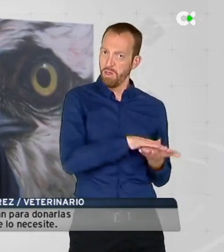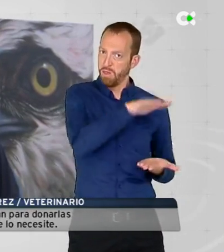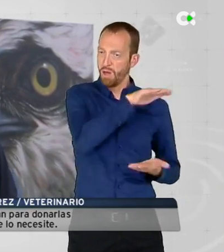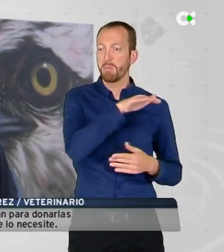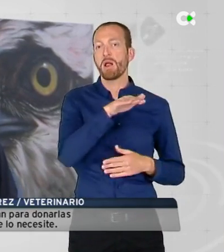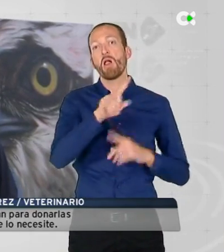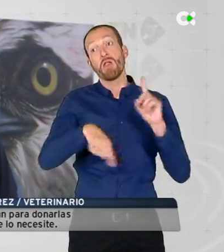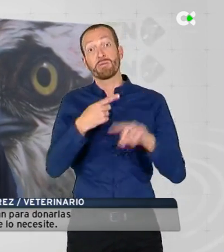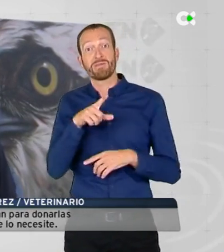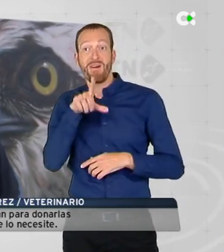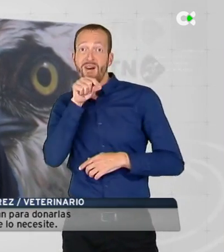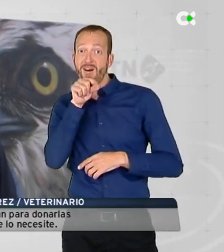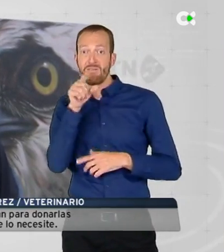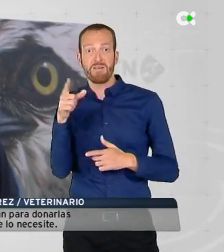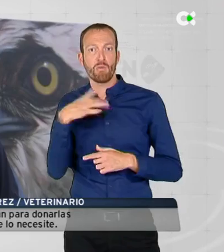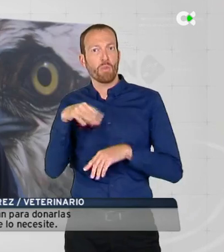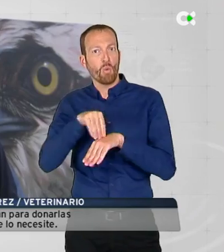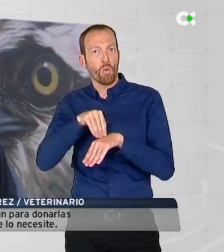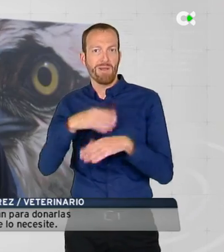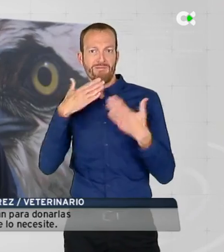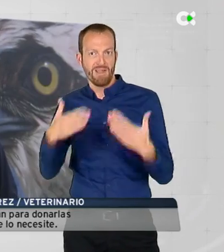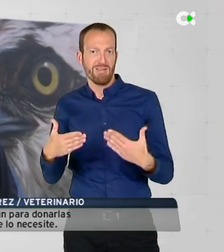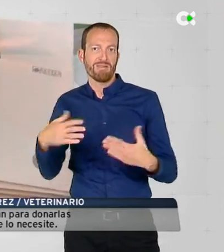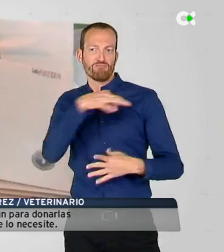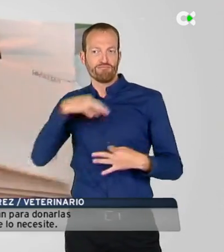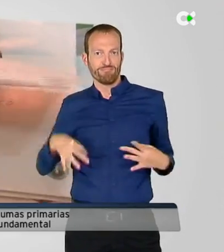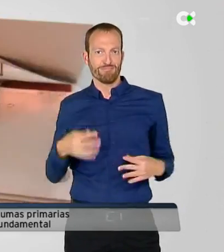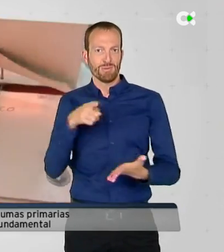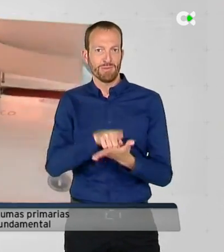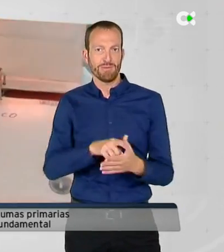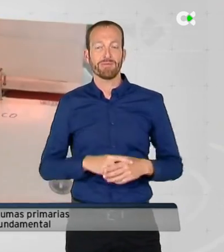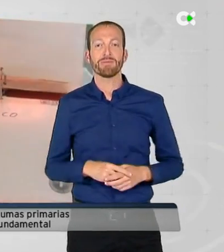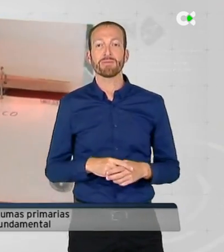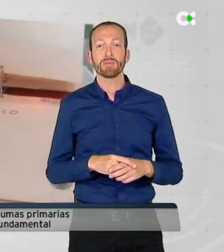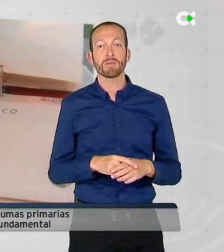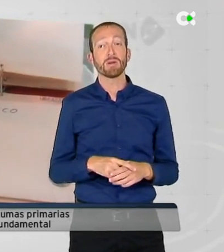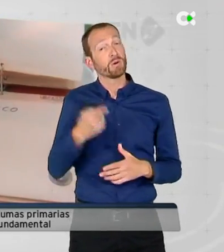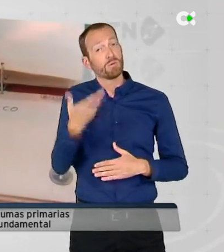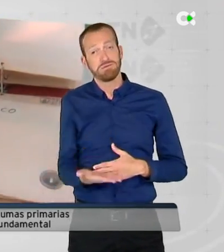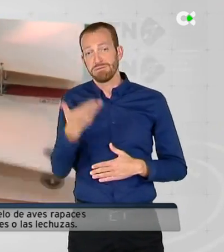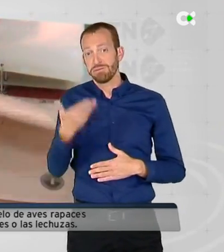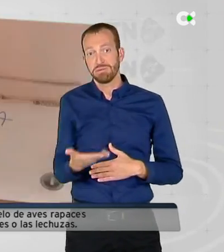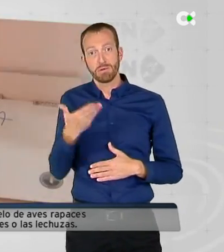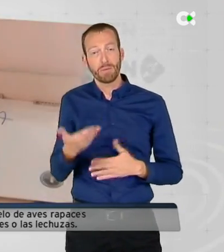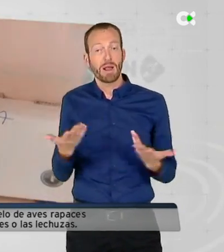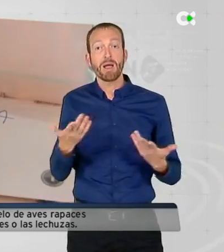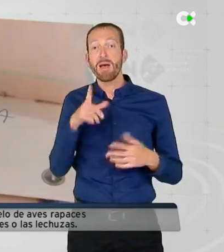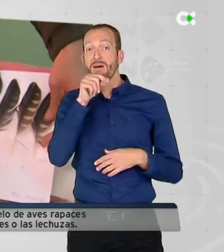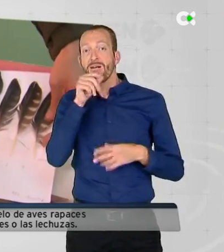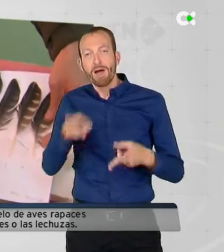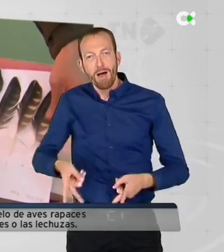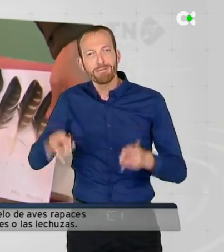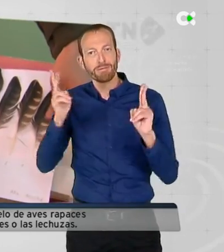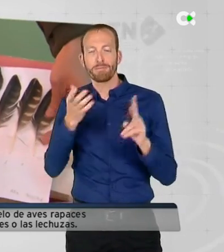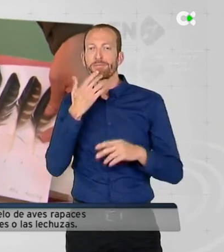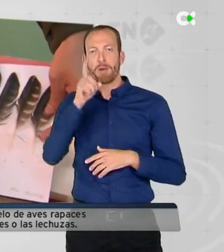sirvan para donarlas a un animal que lo necesite. Donación de plumas primarias que será fundamental para la vida en vuelo de aves